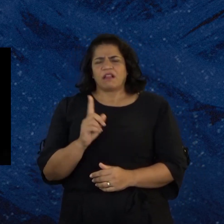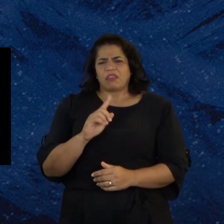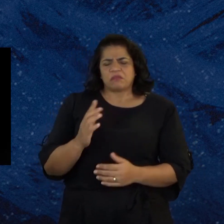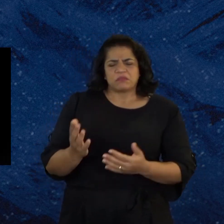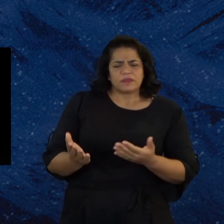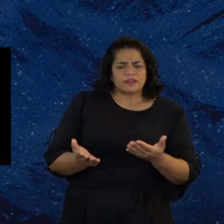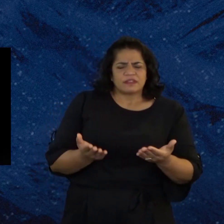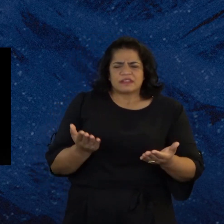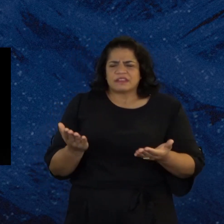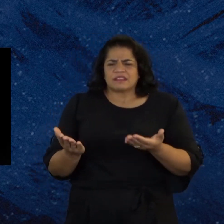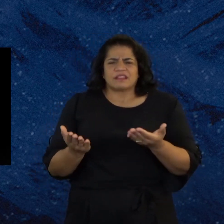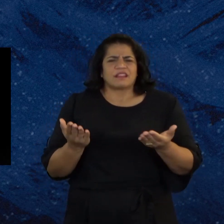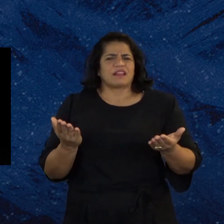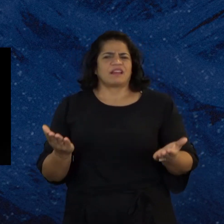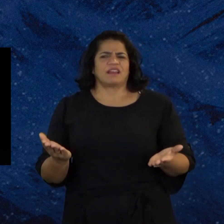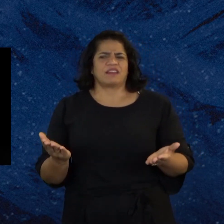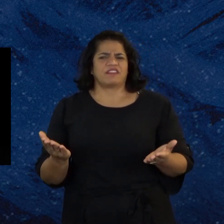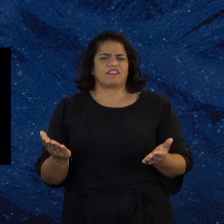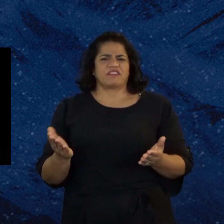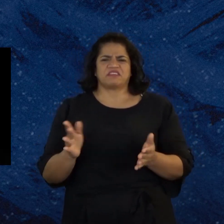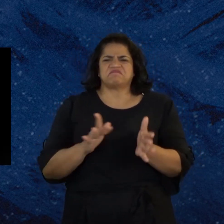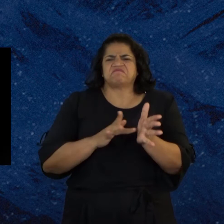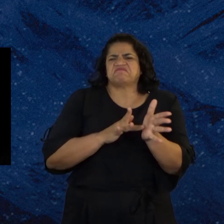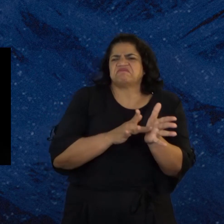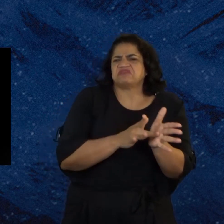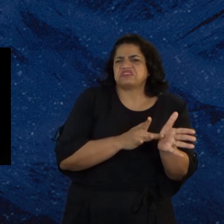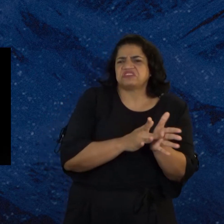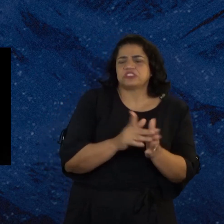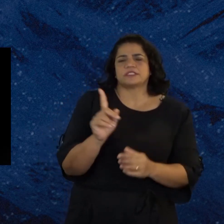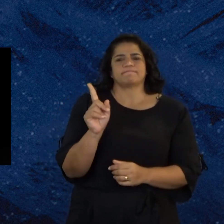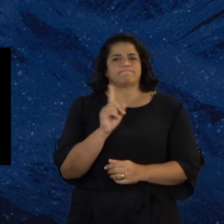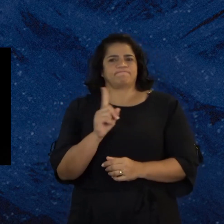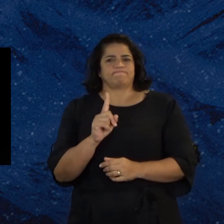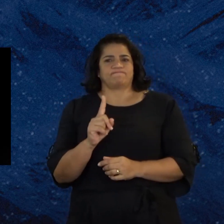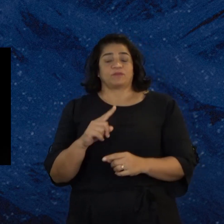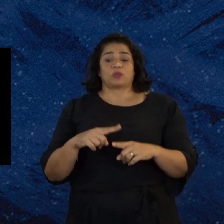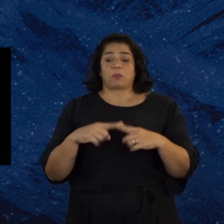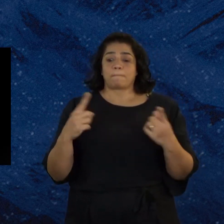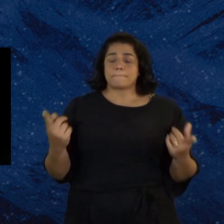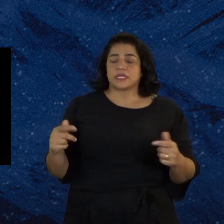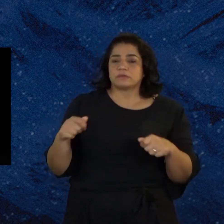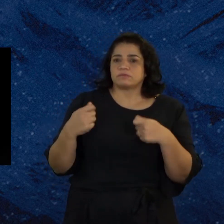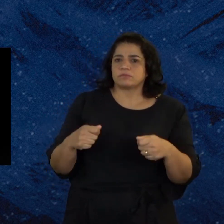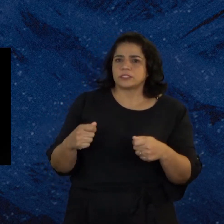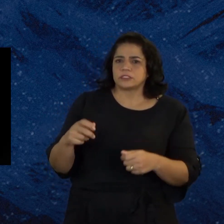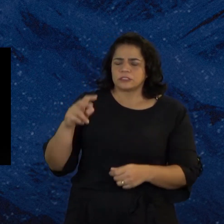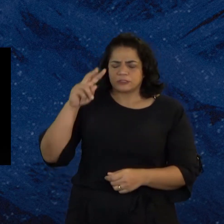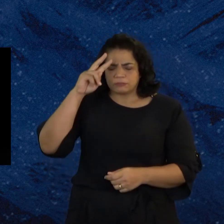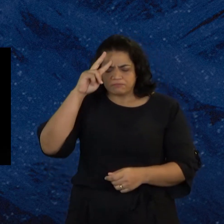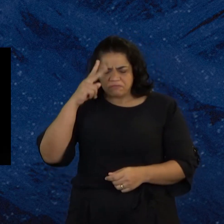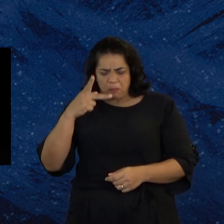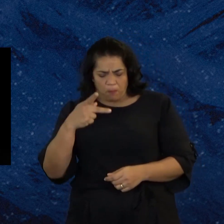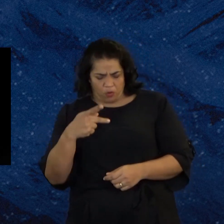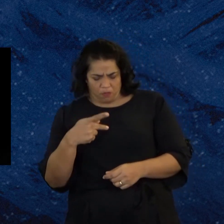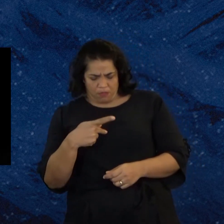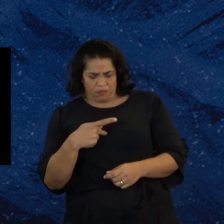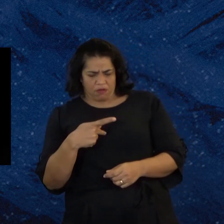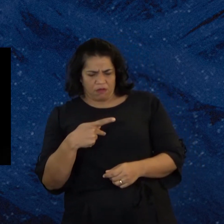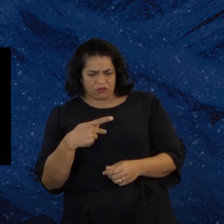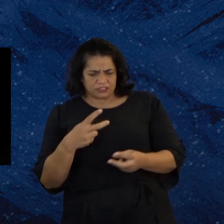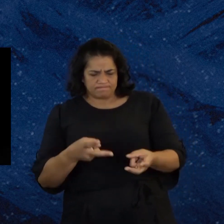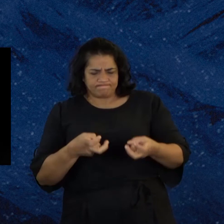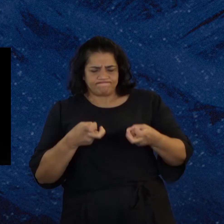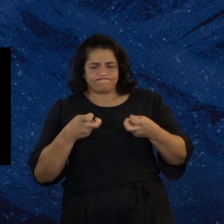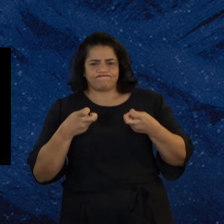dessa aparência, não reconheçamos a nossa verdadeira situação, a nossa verdadeira condição.